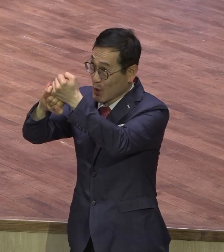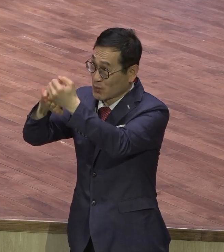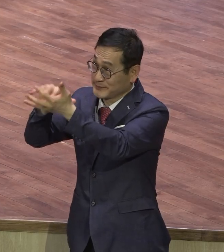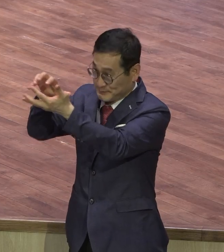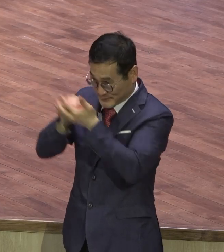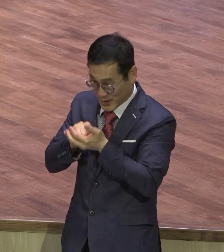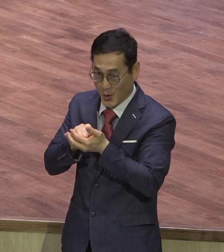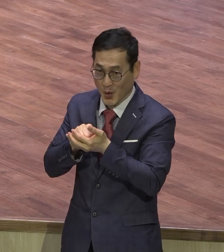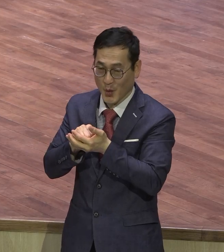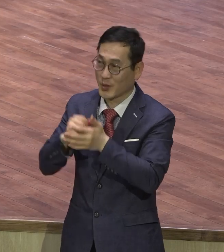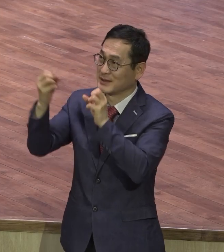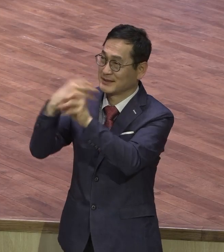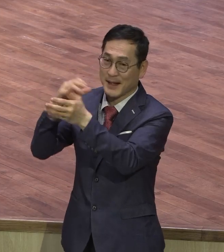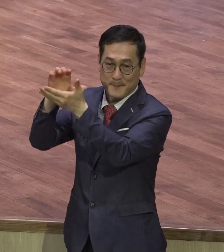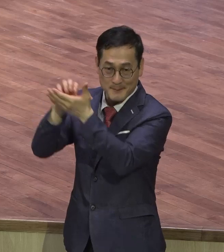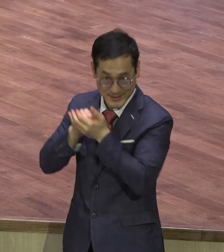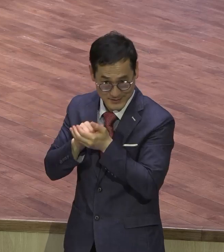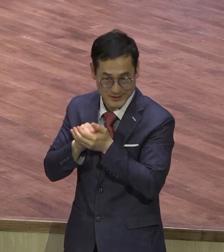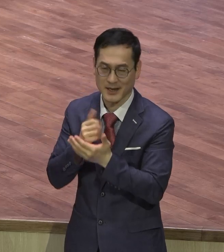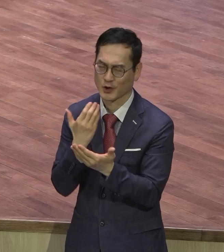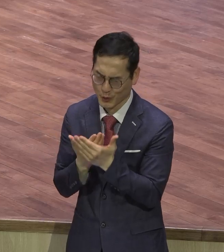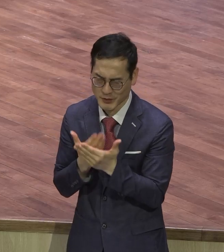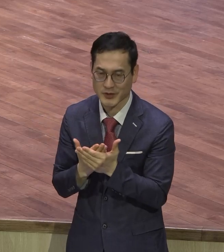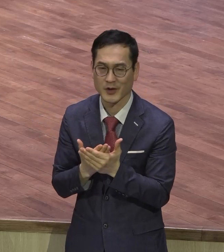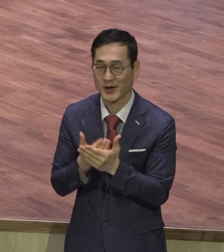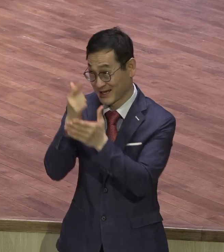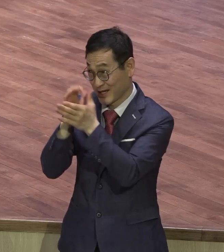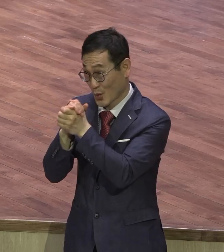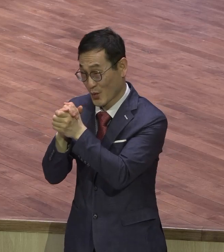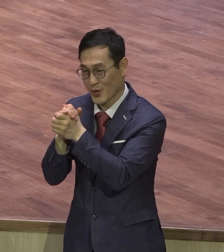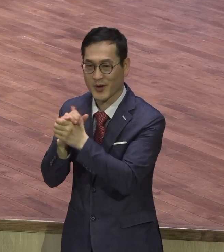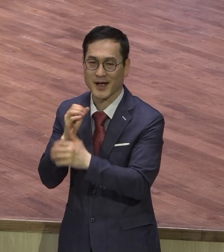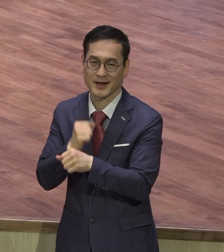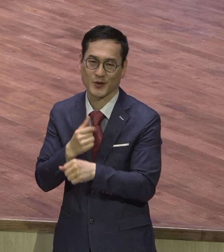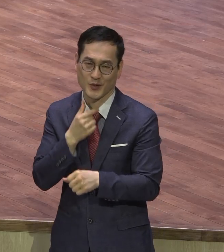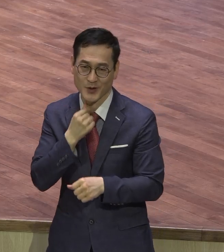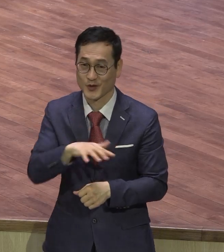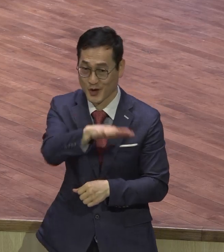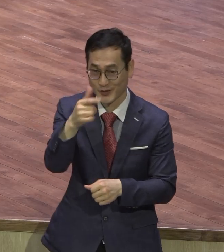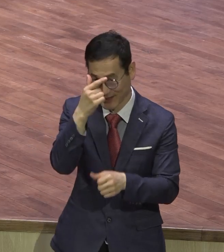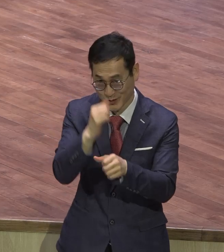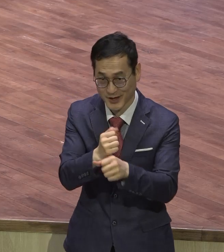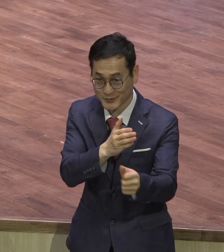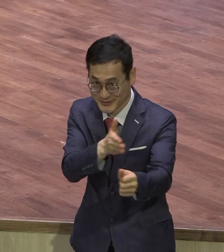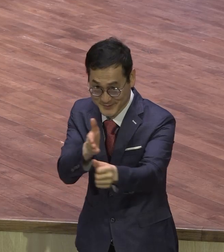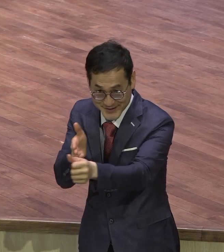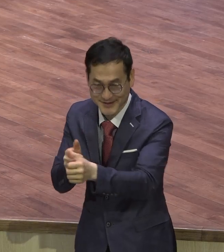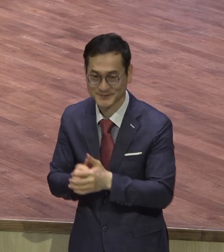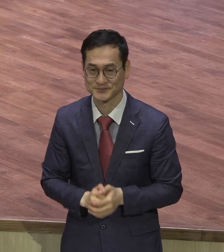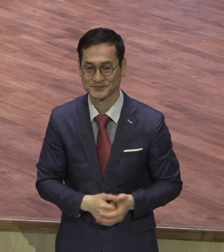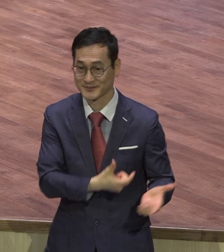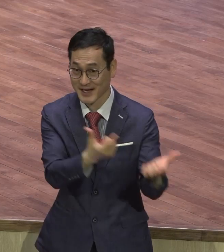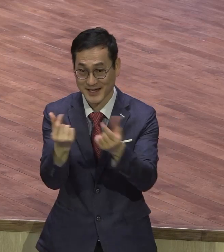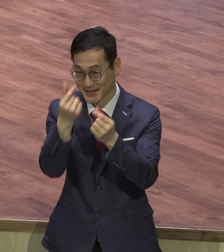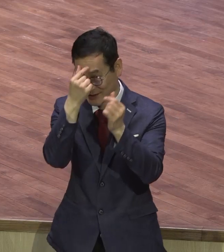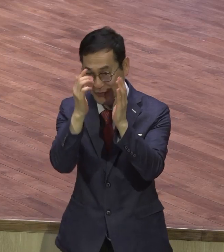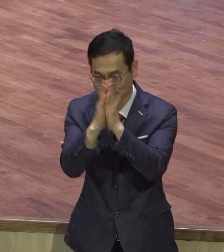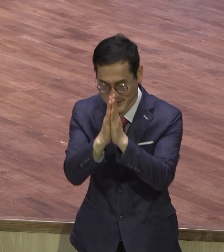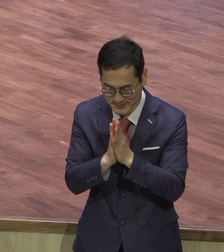주옵소서. 그래서 성경적 기도자들이 다 되시기를 제모로 축복합니다. 기도합시다. 아버지